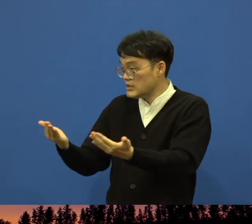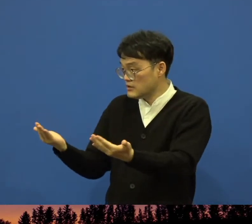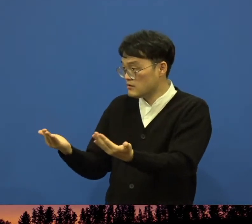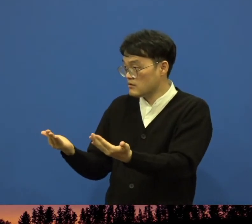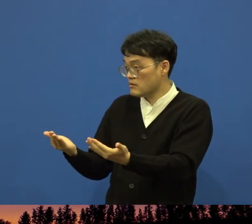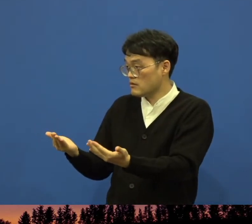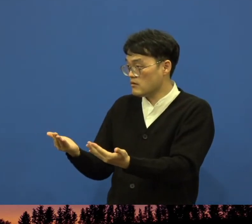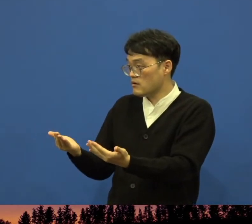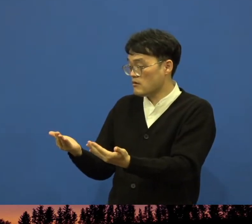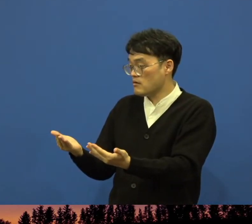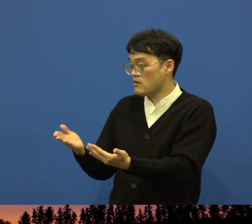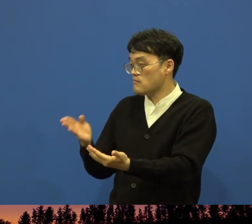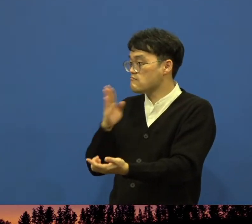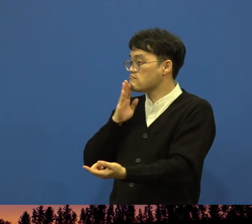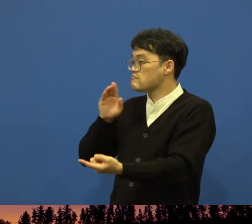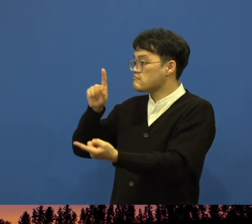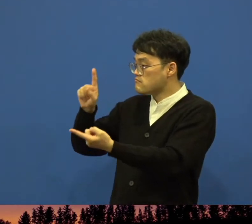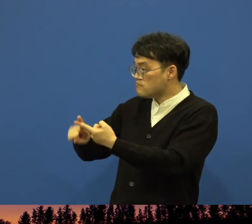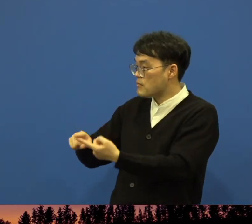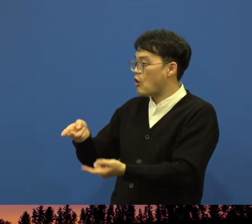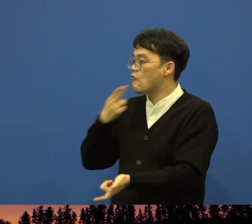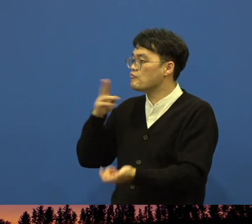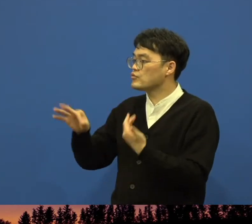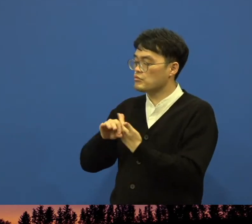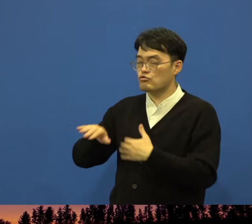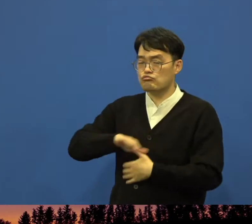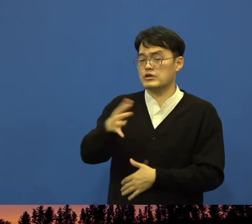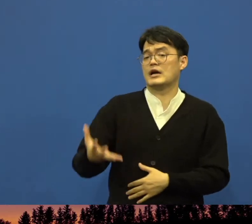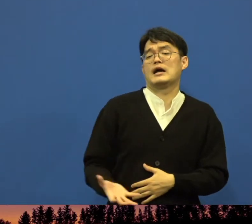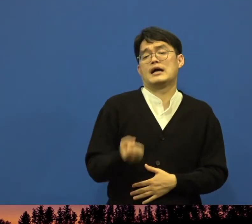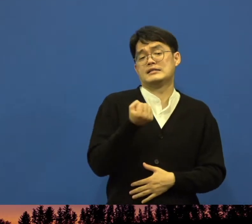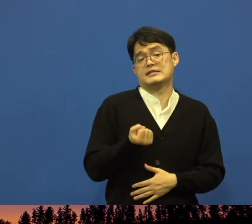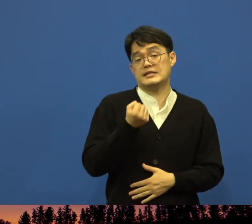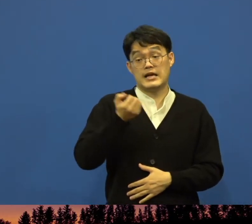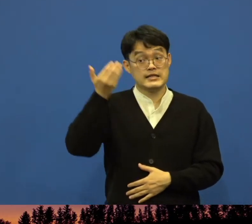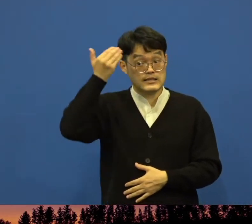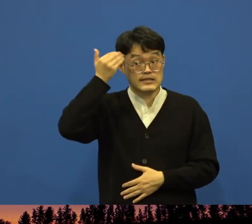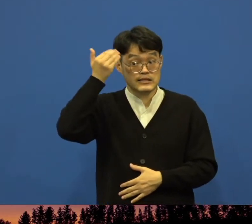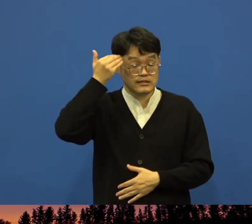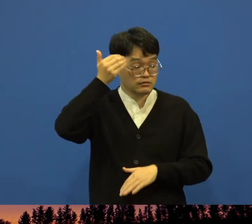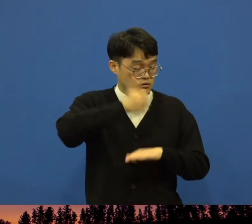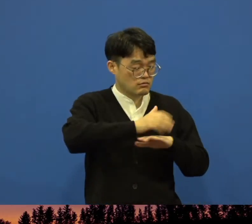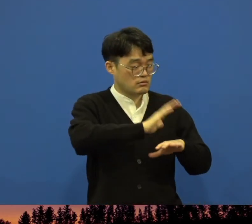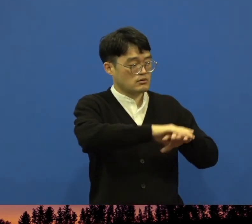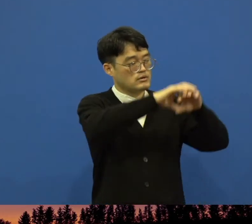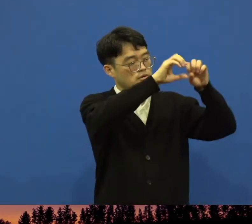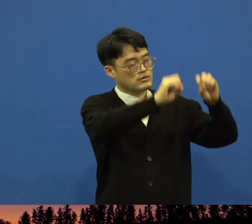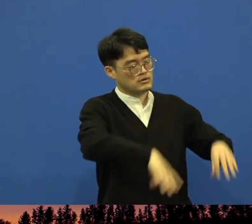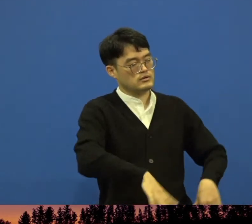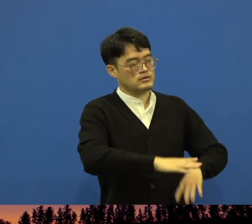지식은 의미가 없어요. 의미 없다는 거죠. 의미 없어. 헛된 해변 그렇게 되는 거예요.